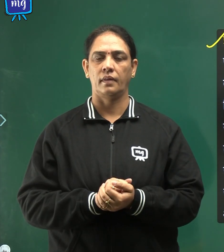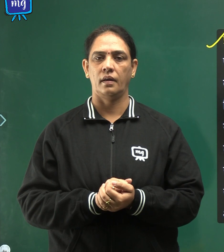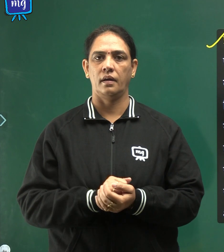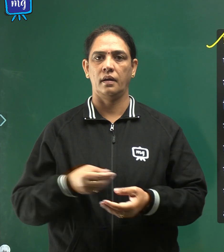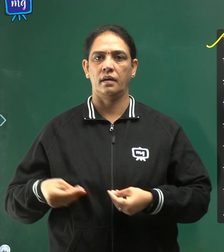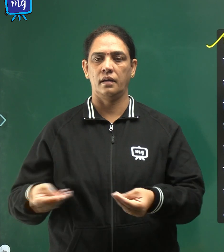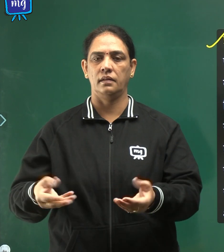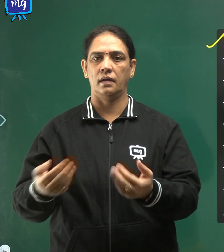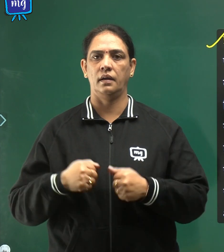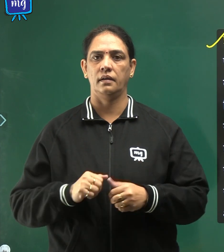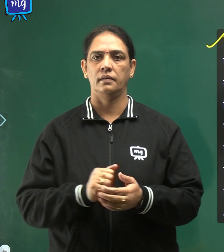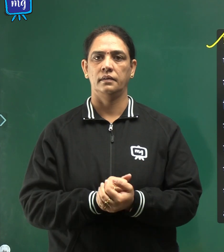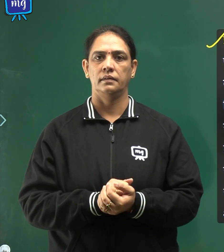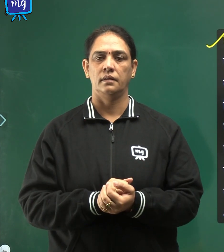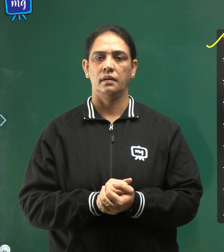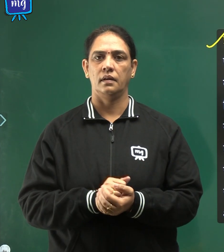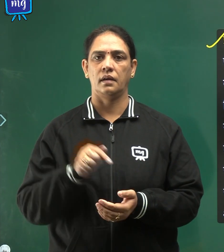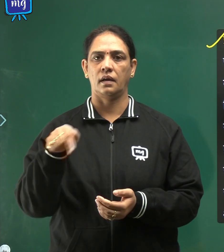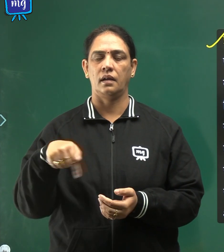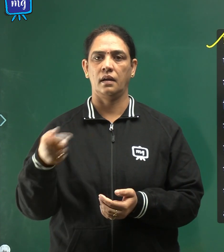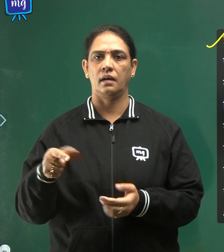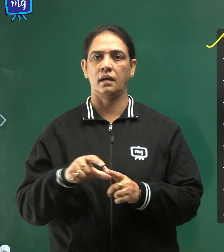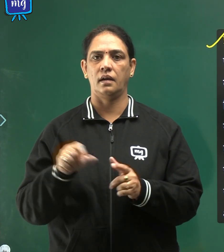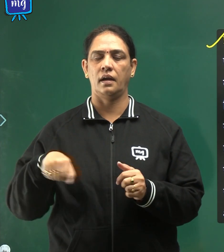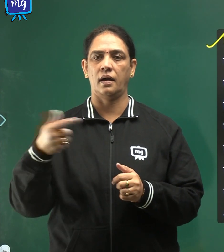खरीदारी करने आए